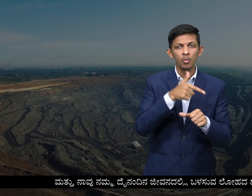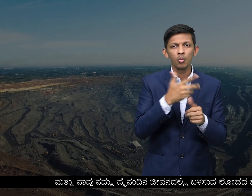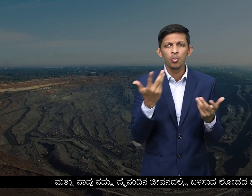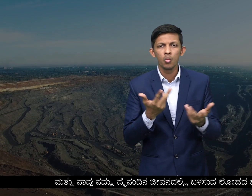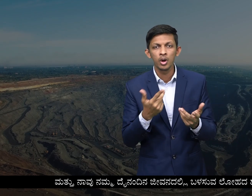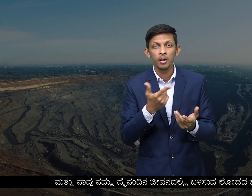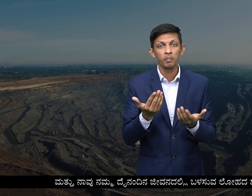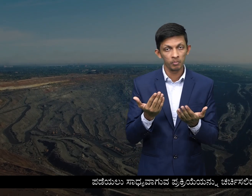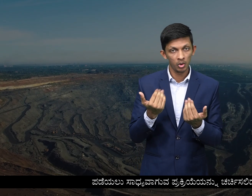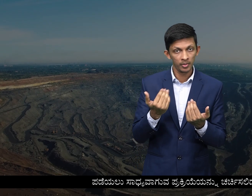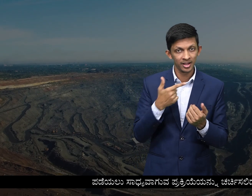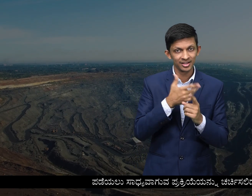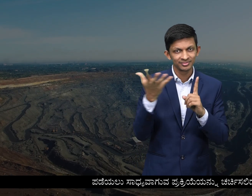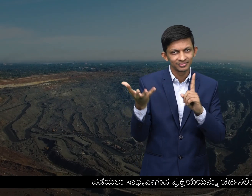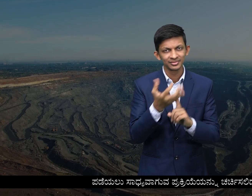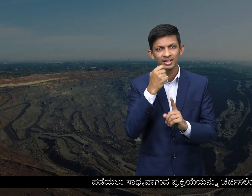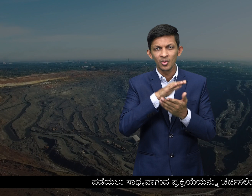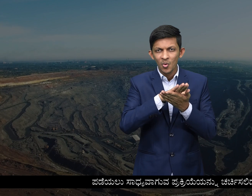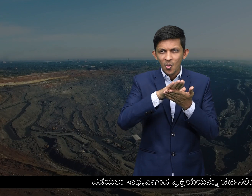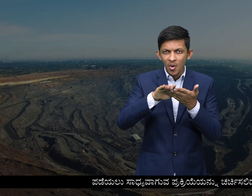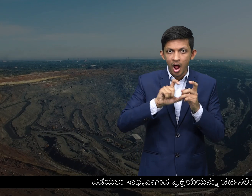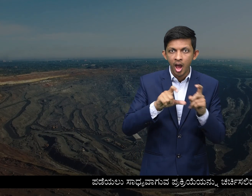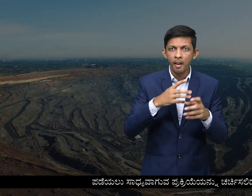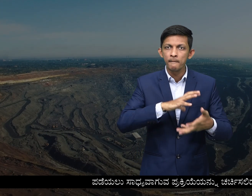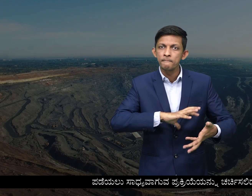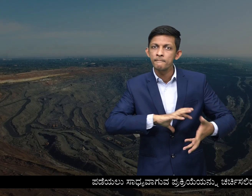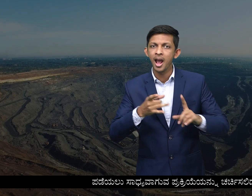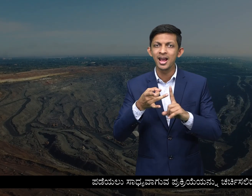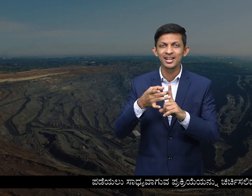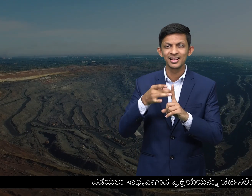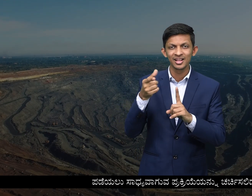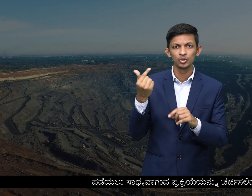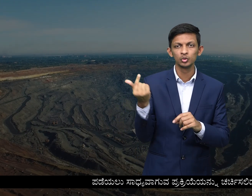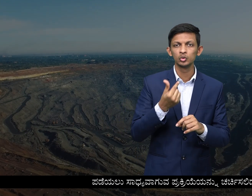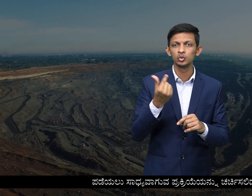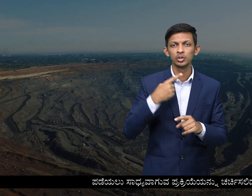ಲೋಹದ ಶುದ್ಧ ರೂಪವನ್ನ ಪಡೆಯಲು ಸಾಧ್ಯವಾಗುವ ಪ್ರಕ್ರಿಯೆಯನ್ನ ಚರ್ಚಿಸಲಿದ್ದೇವೆ.